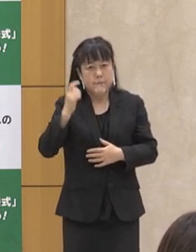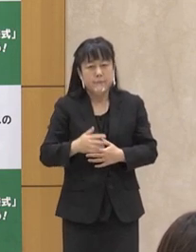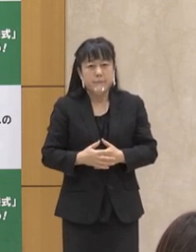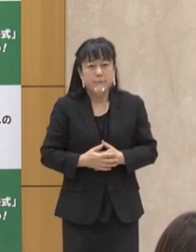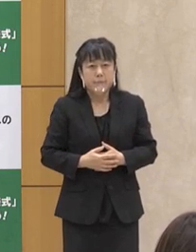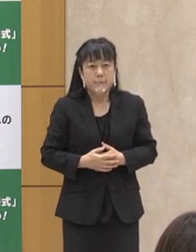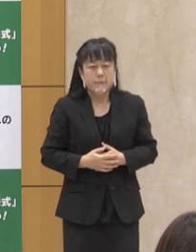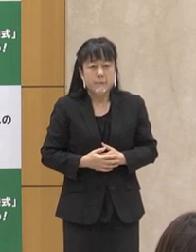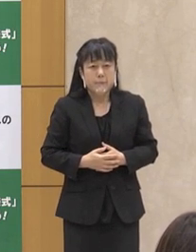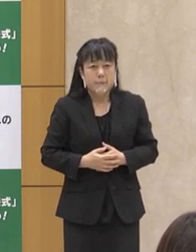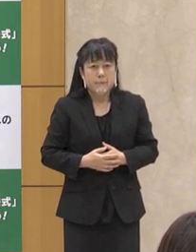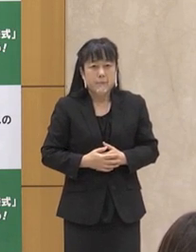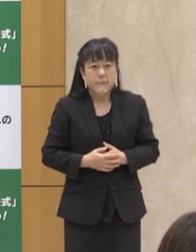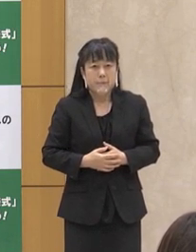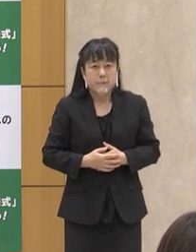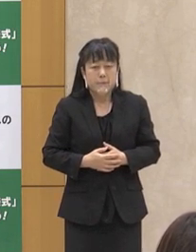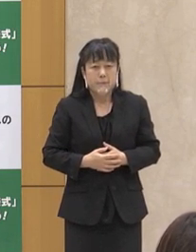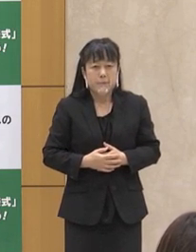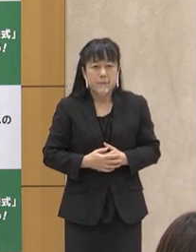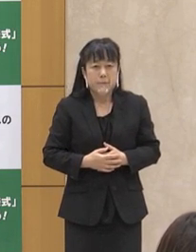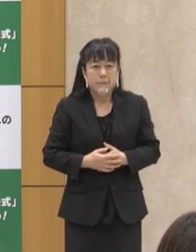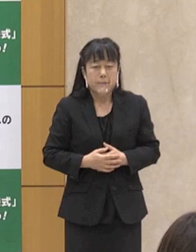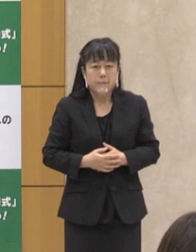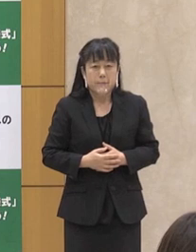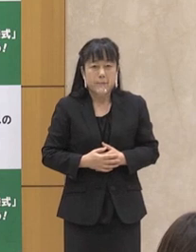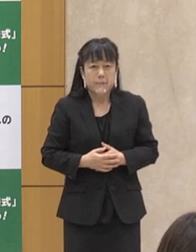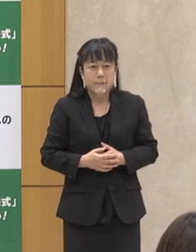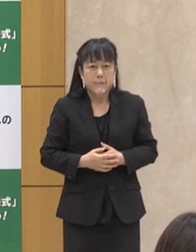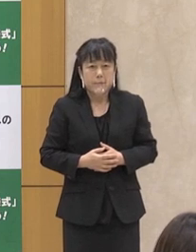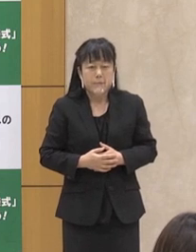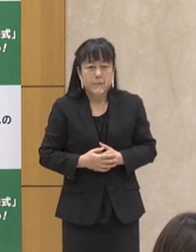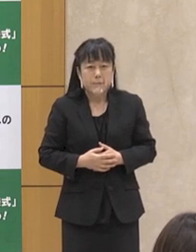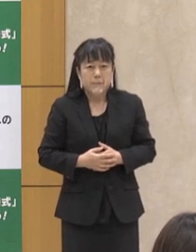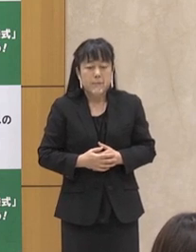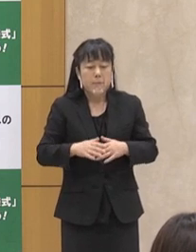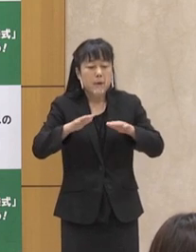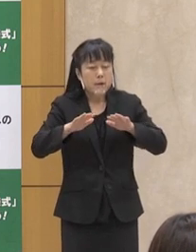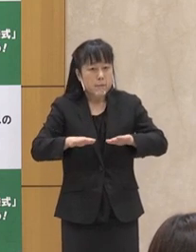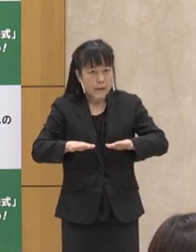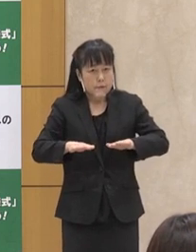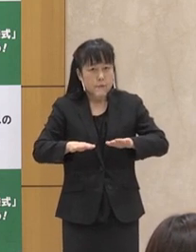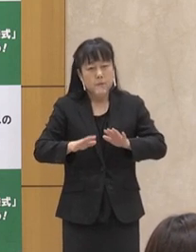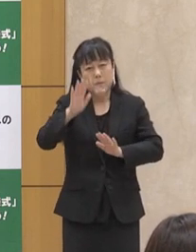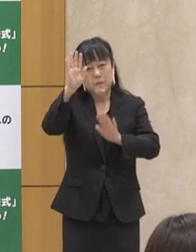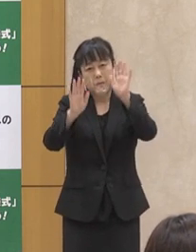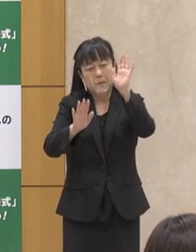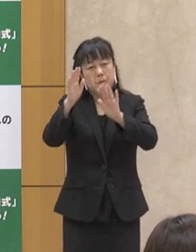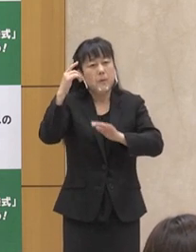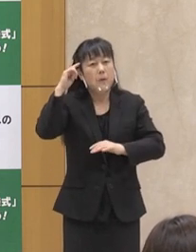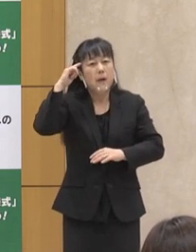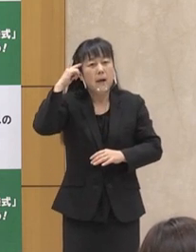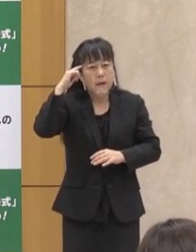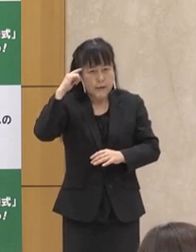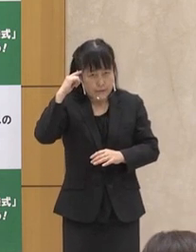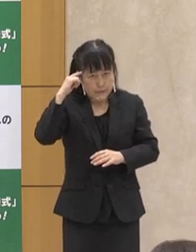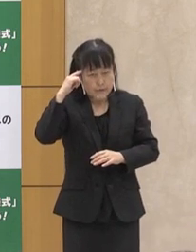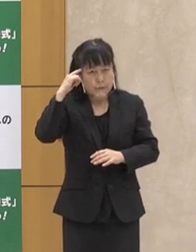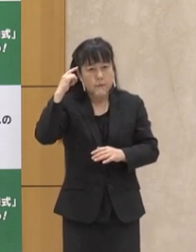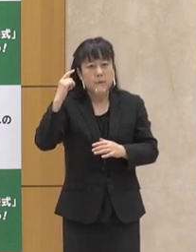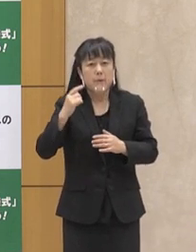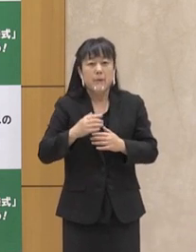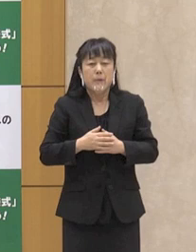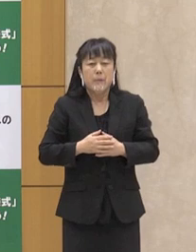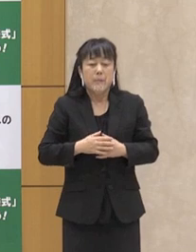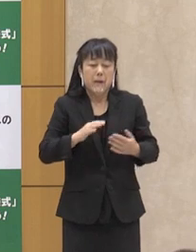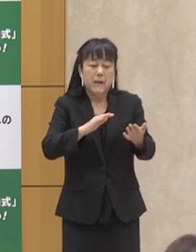。このいった状況についてですね、また